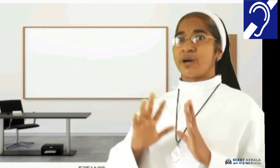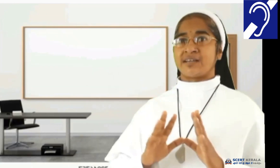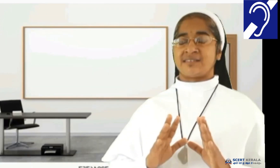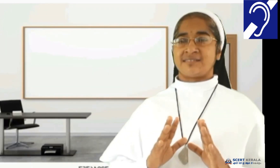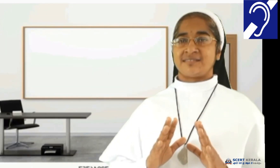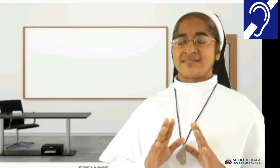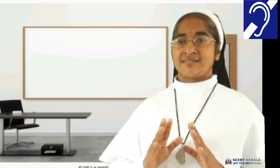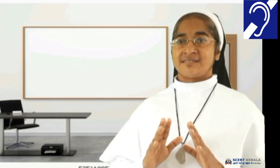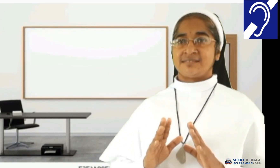പോവുകയാണ്.